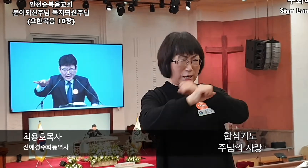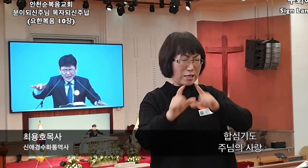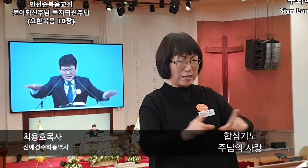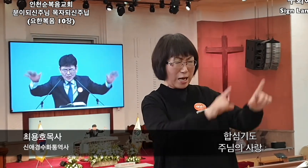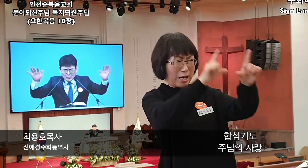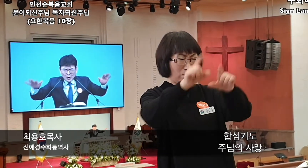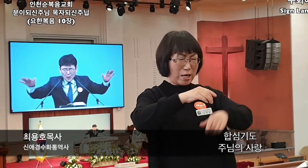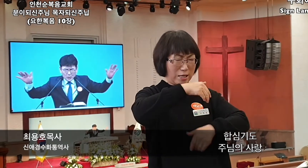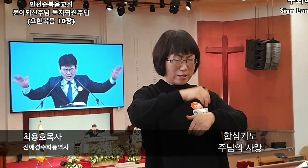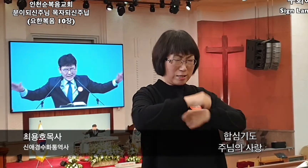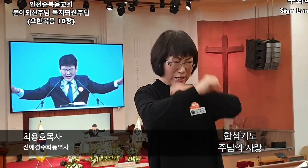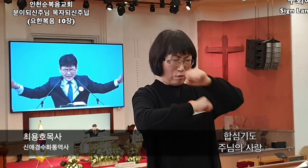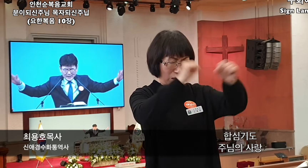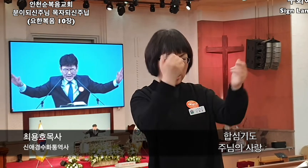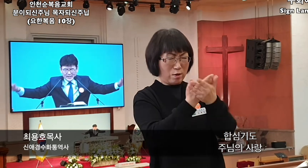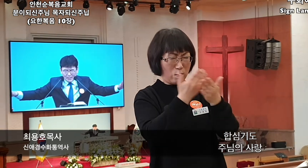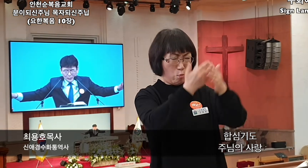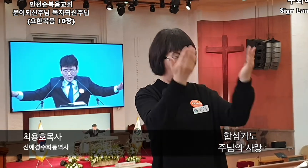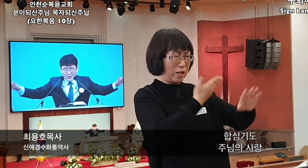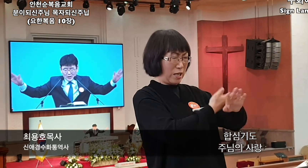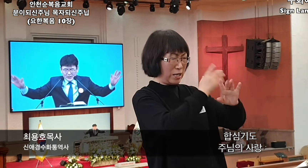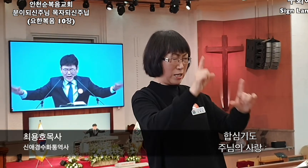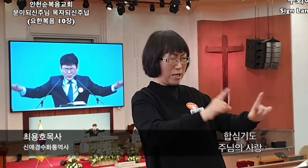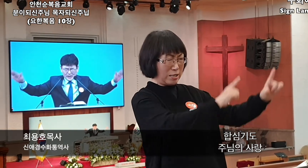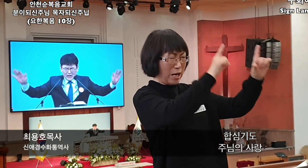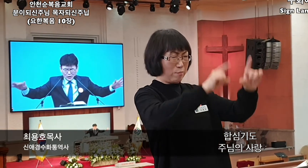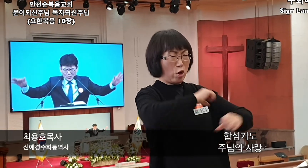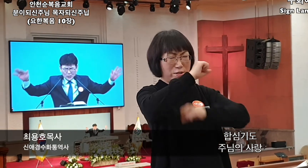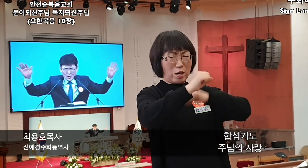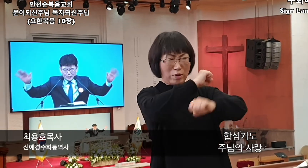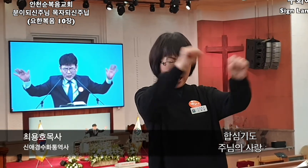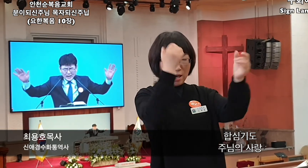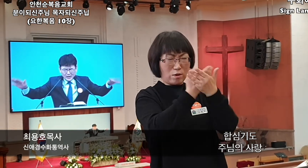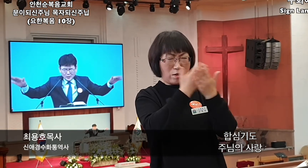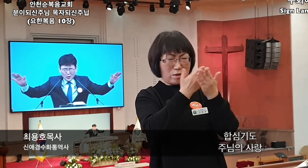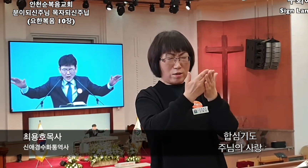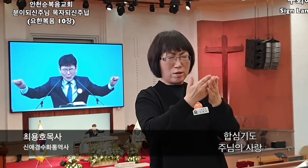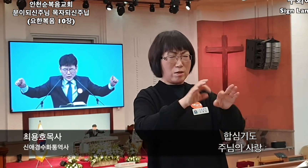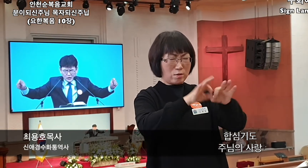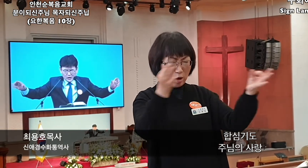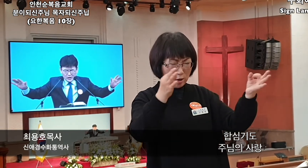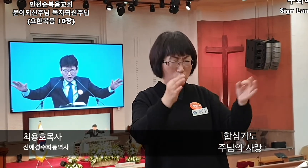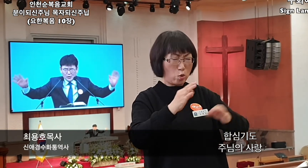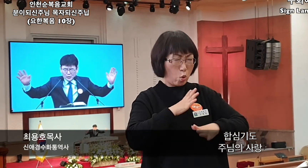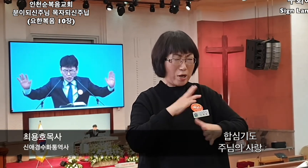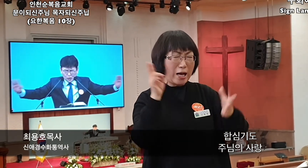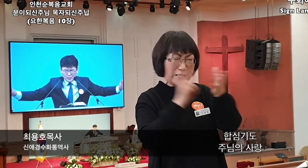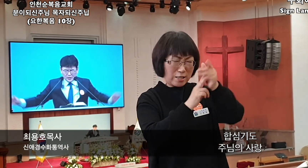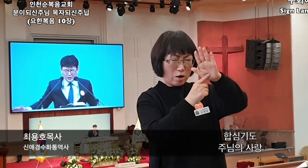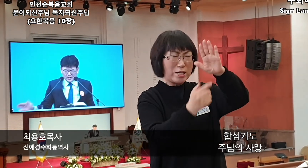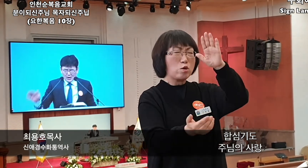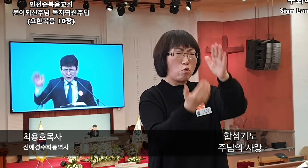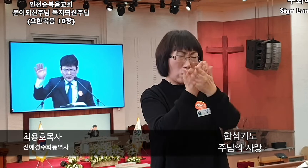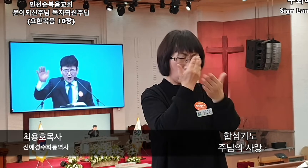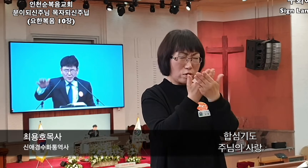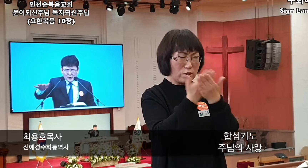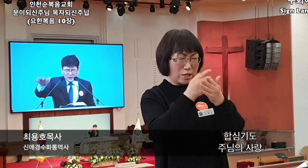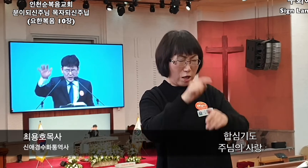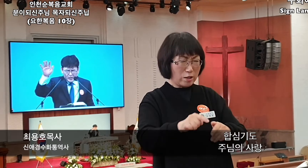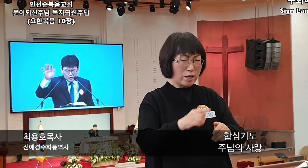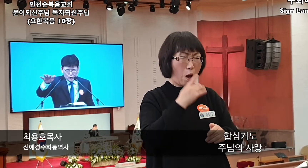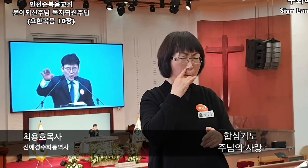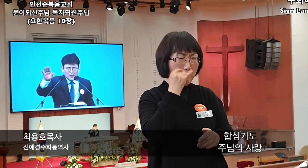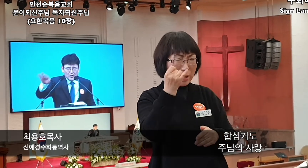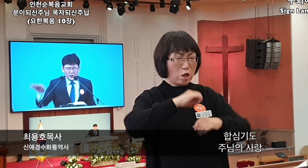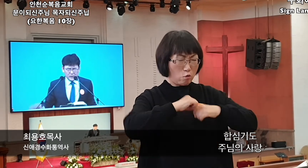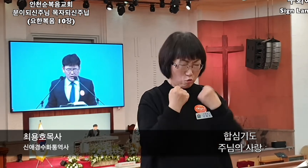뿐만 아니라 모든 다른 이들의 삶도 자유케 하시고 풀어내는 놀라운 기적을 이루어 주시옵소서. 여기